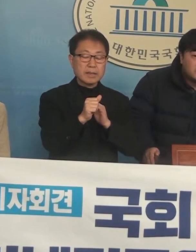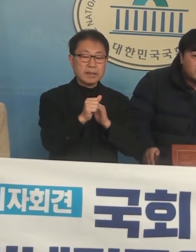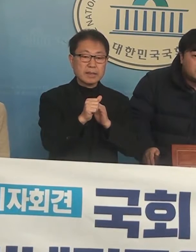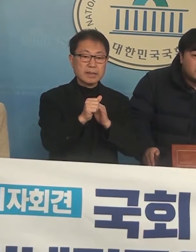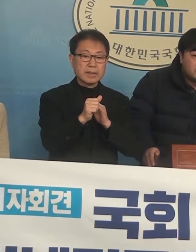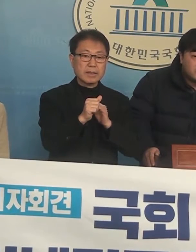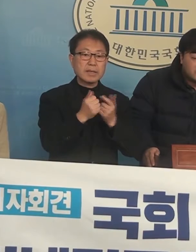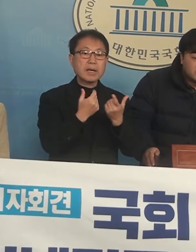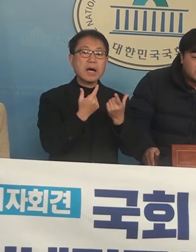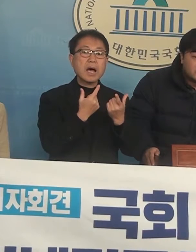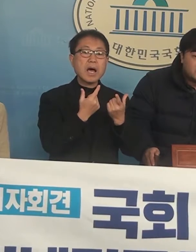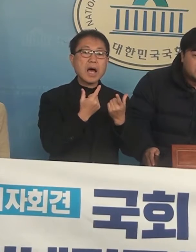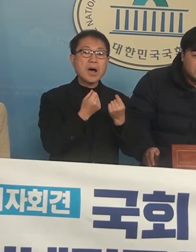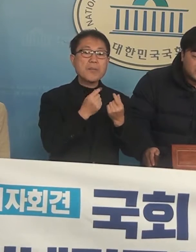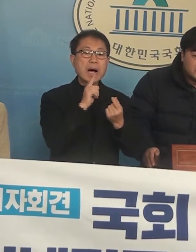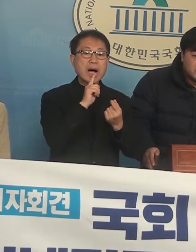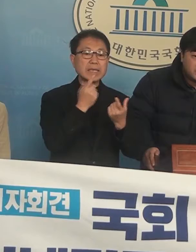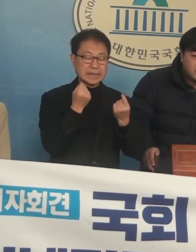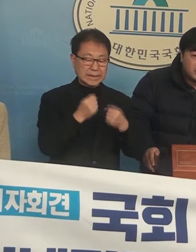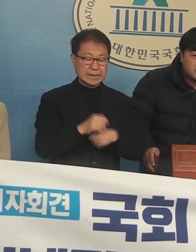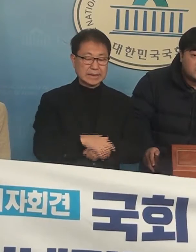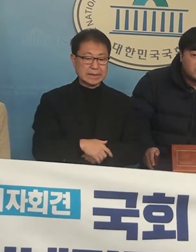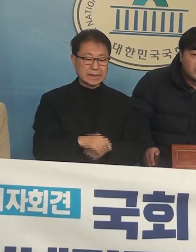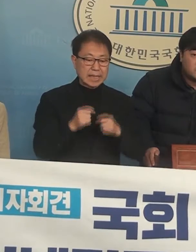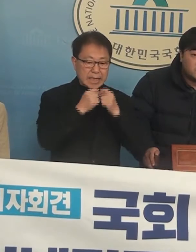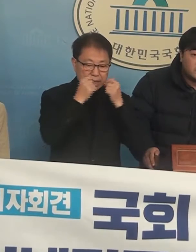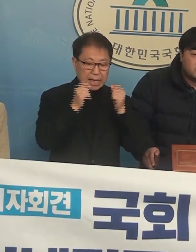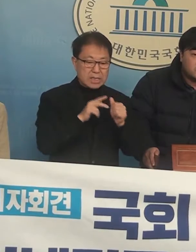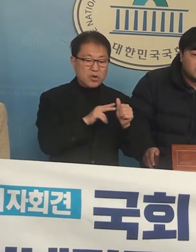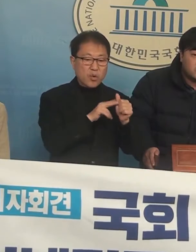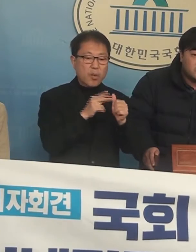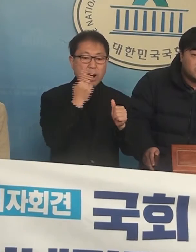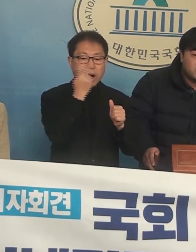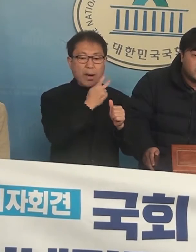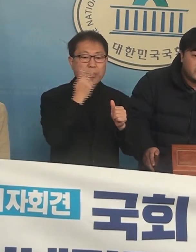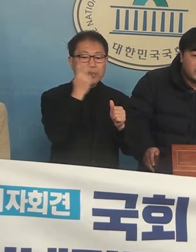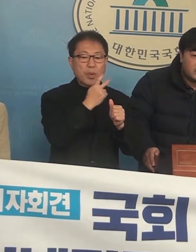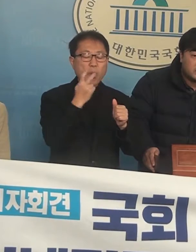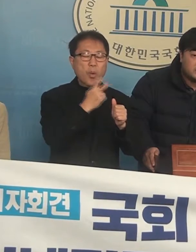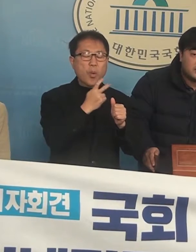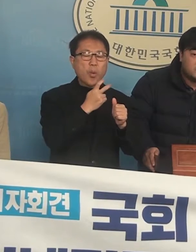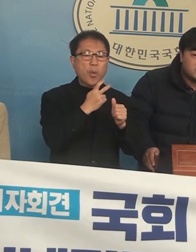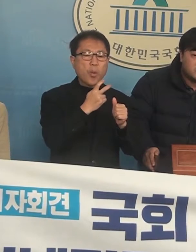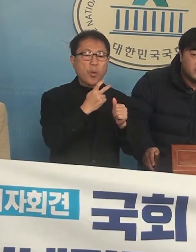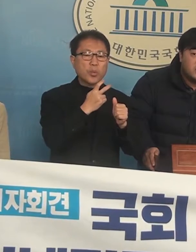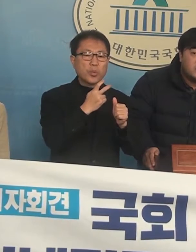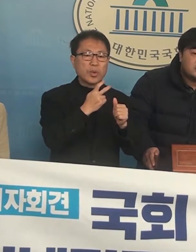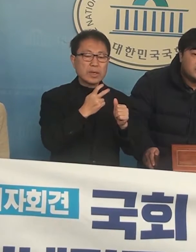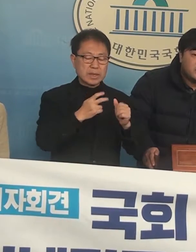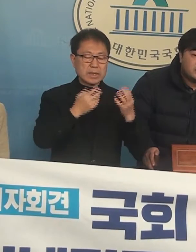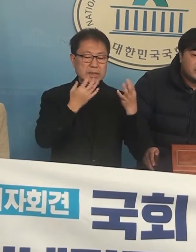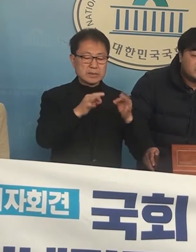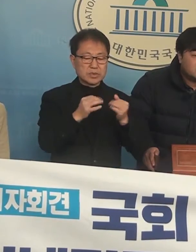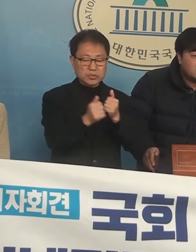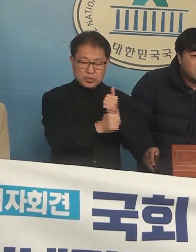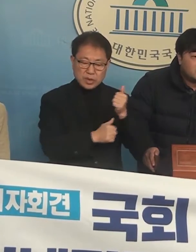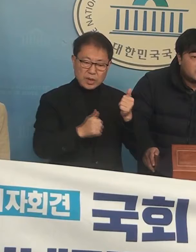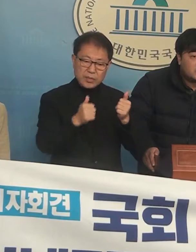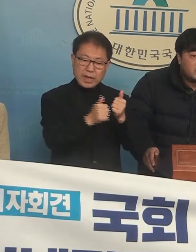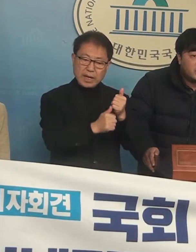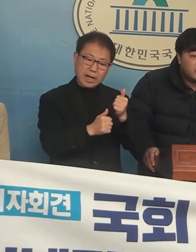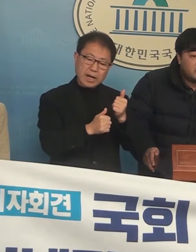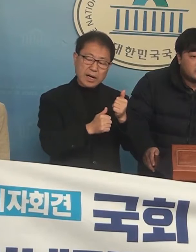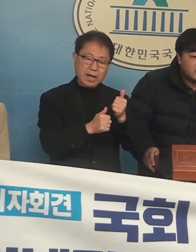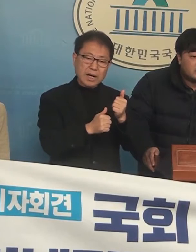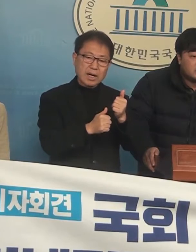진보네트워크 센터 활동가님께서 지적해 주셨다시피 개인정보감독기구도 금융위원회가 그 사무를 사용한다는 점